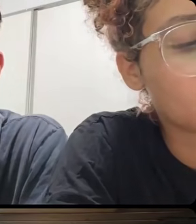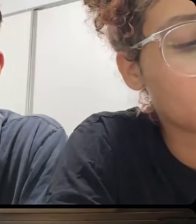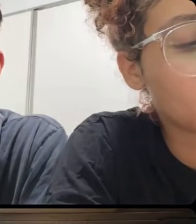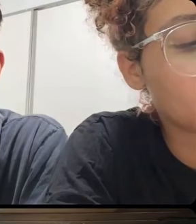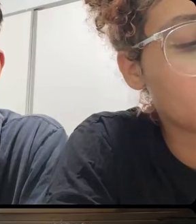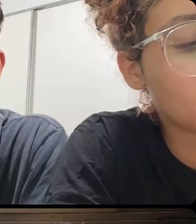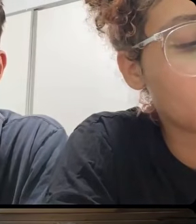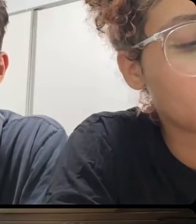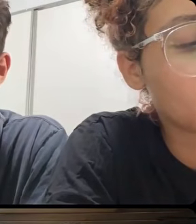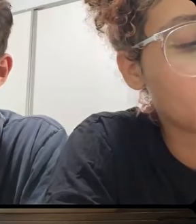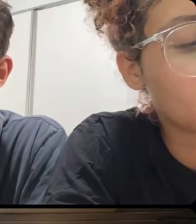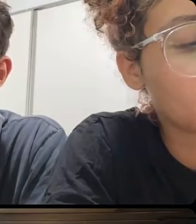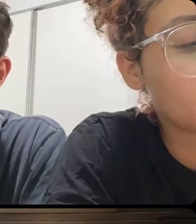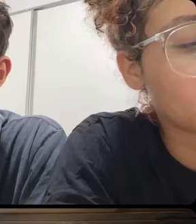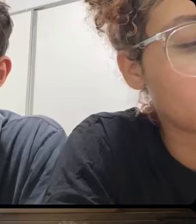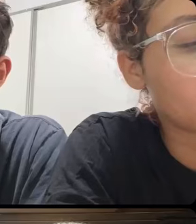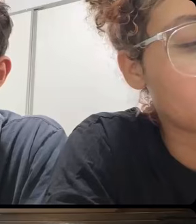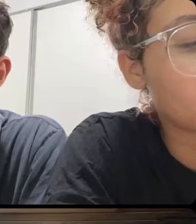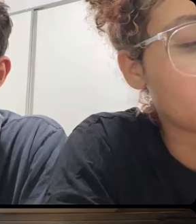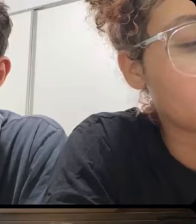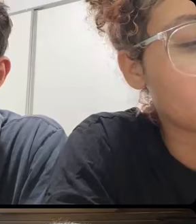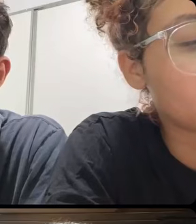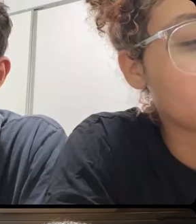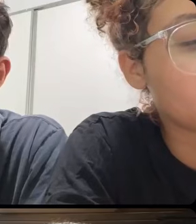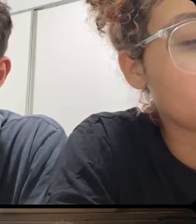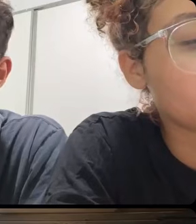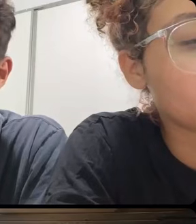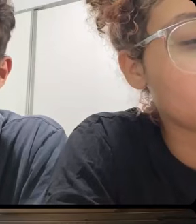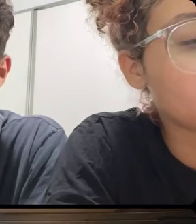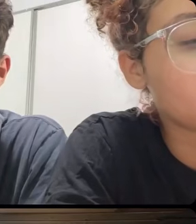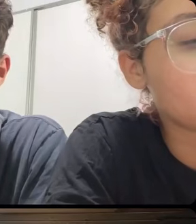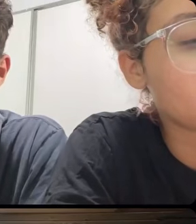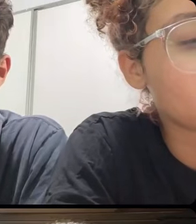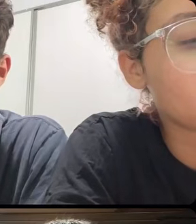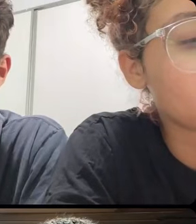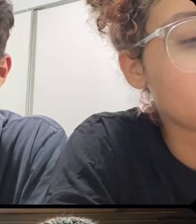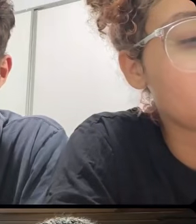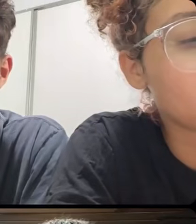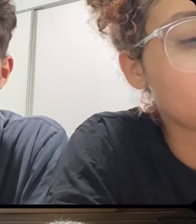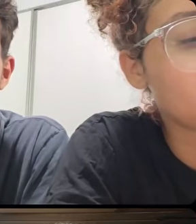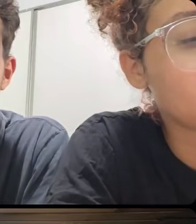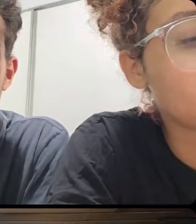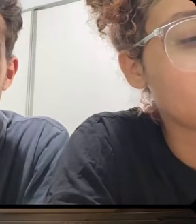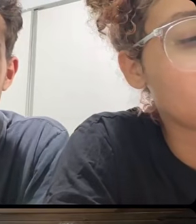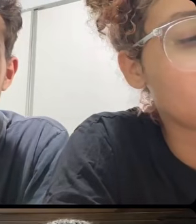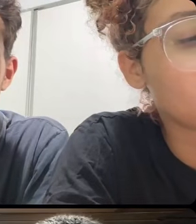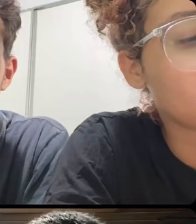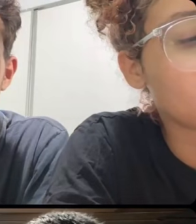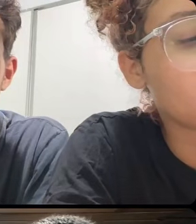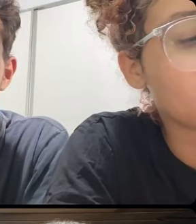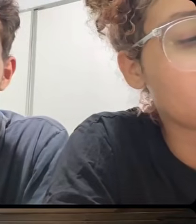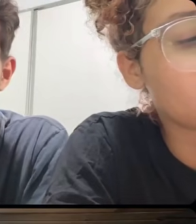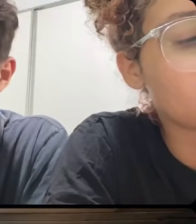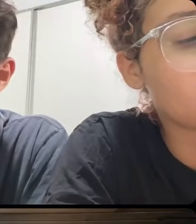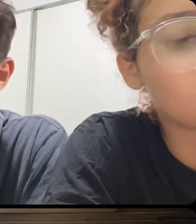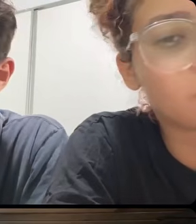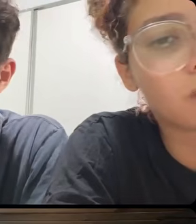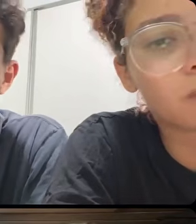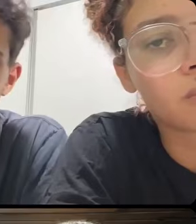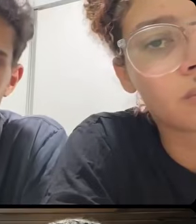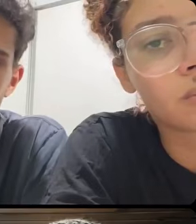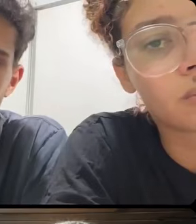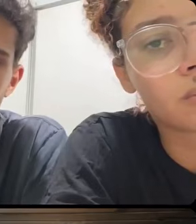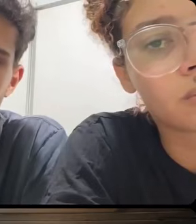alinhados. Tudo certo, só vai. Deus abençoa, Deus dá a provisão e